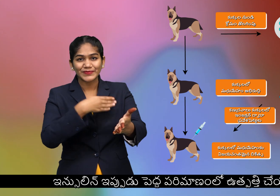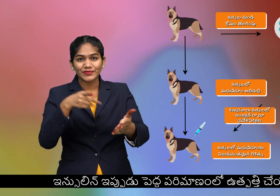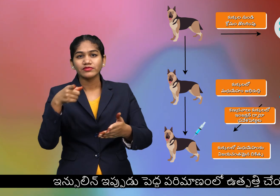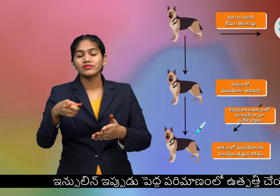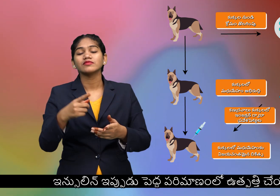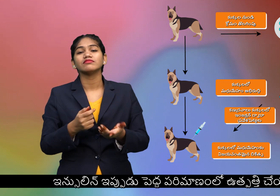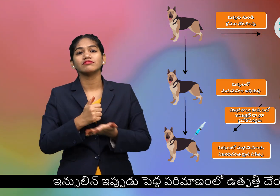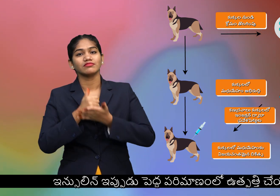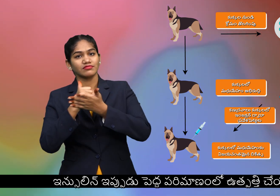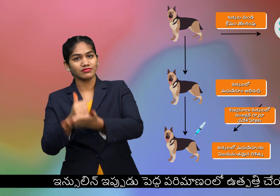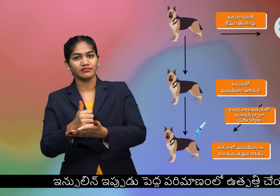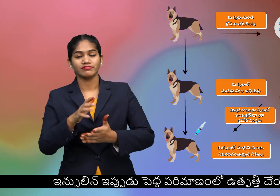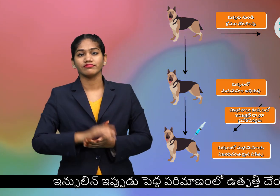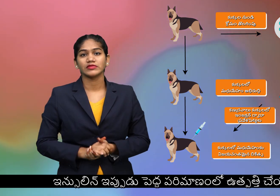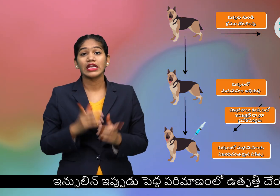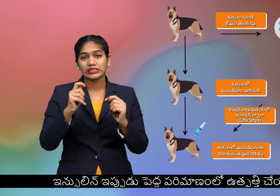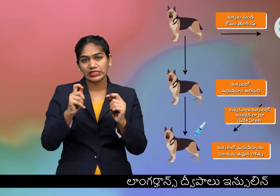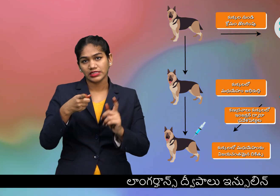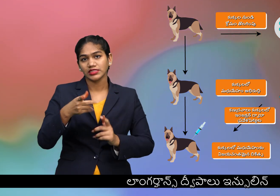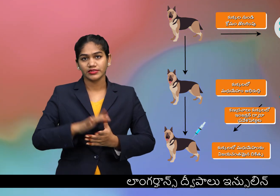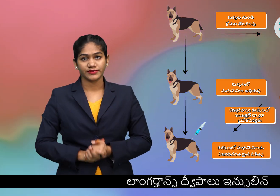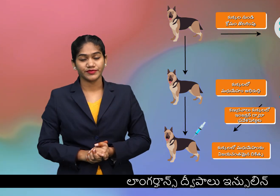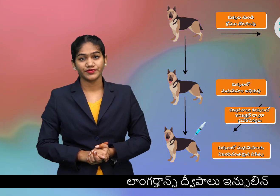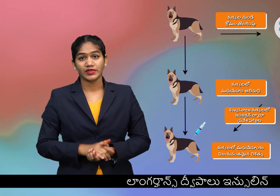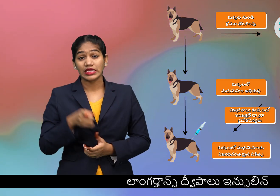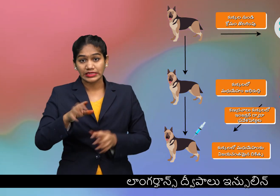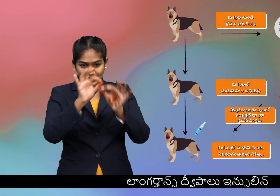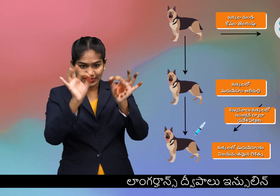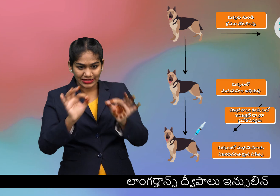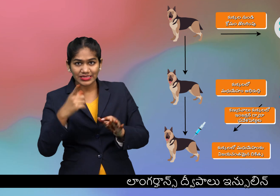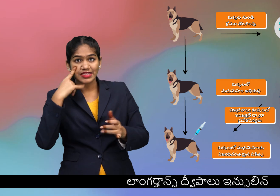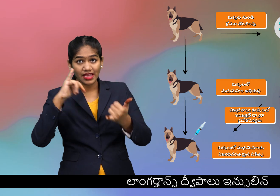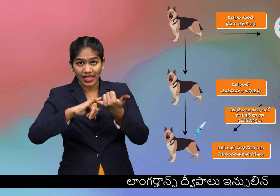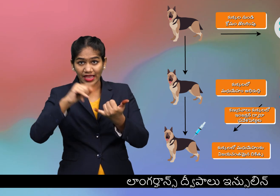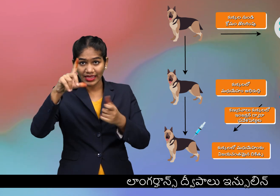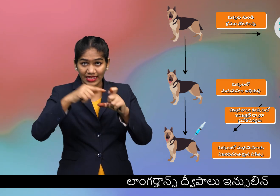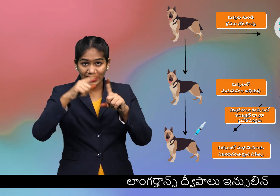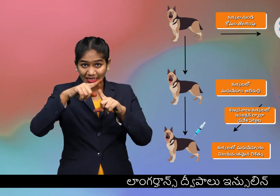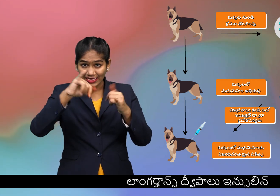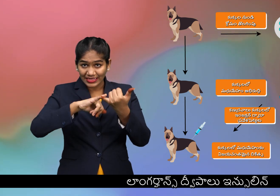లాంగర్హాన్స్ ద్వీపాలు ఇన్సులిన్